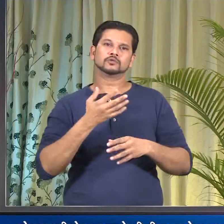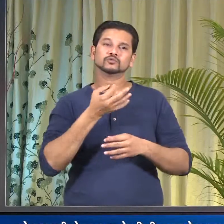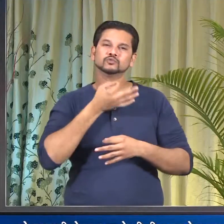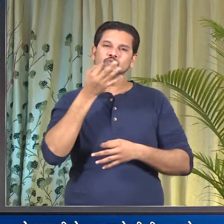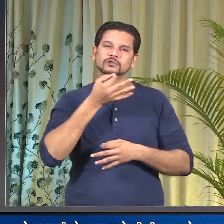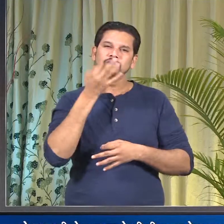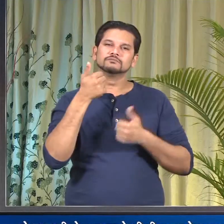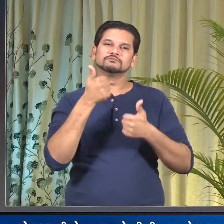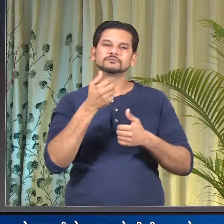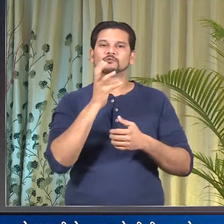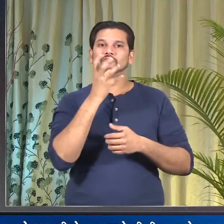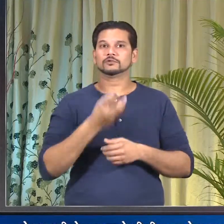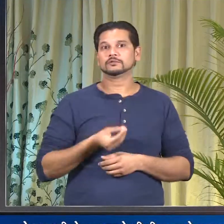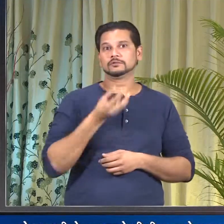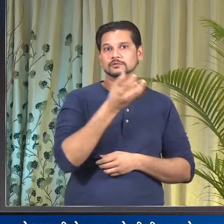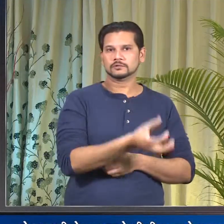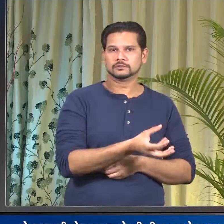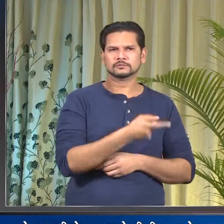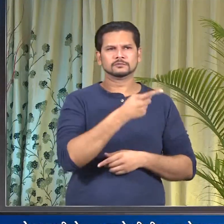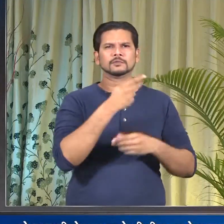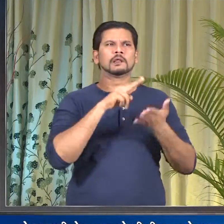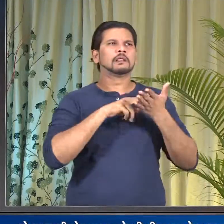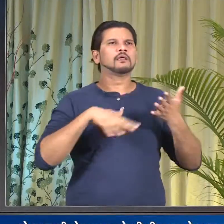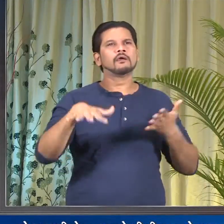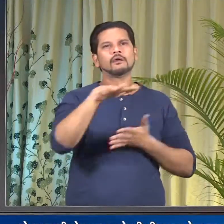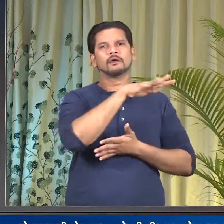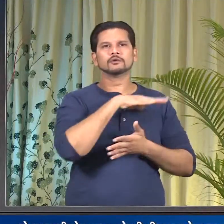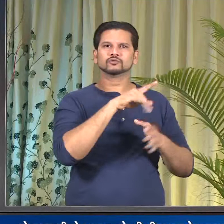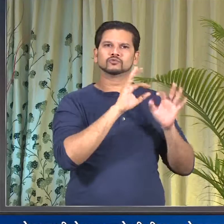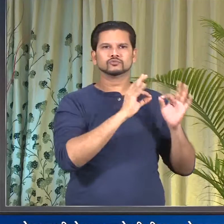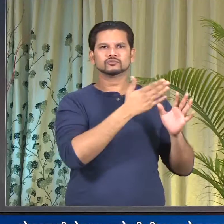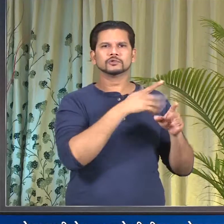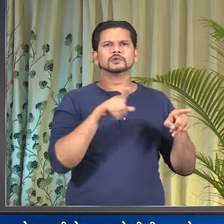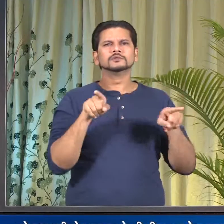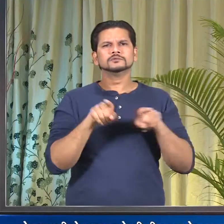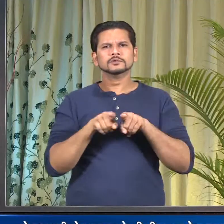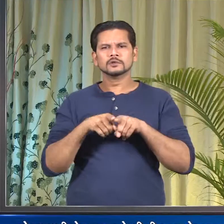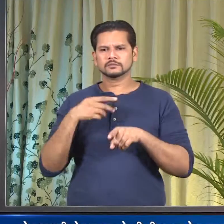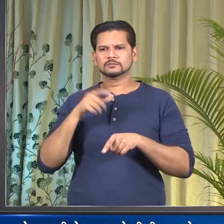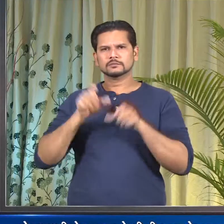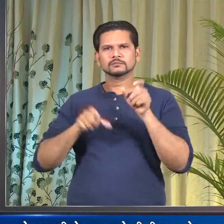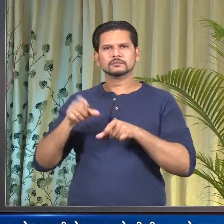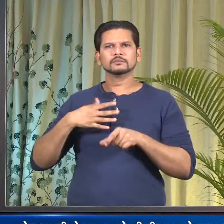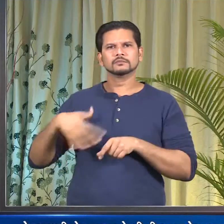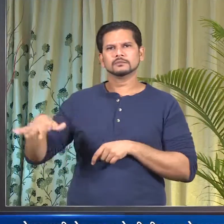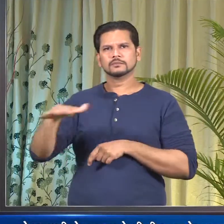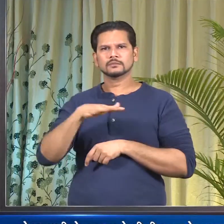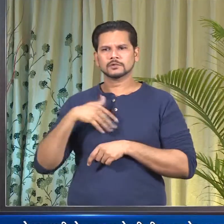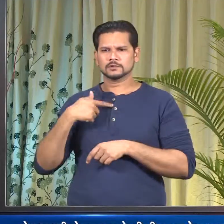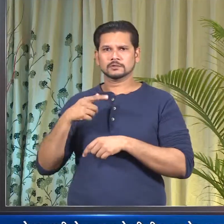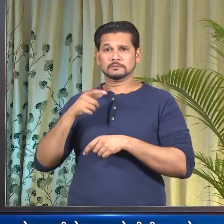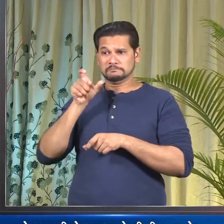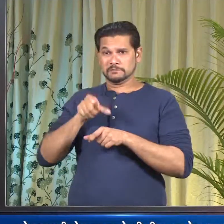तो प्रकृति भी जब ऐसा व्यवहार कर सकती हैं, तो मनुष्य जो भगवान की सर्वस्रेष्ट रचना हैं,